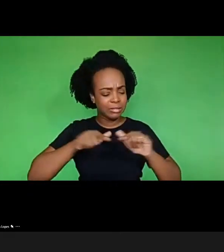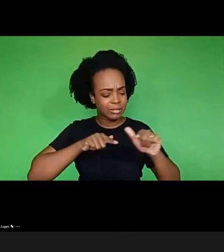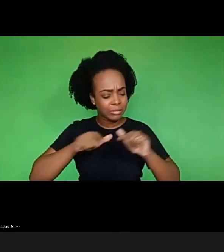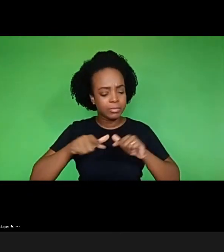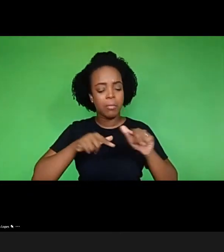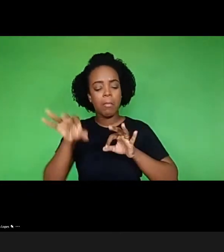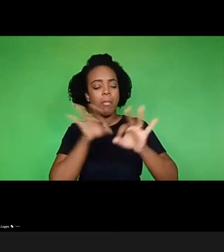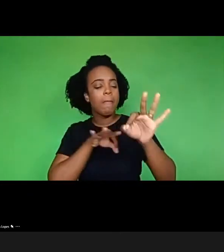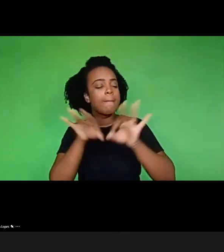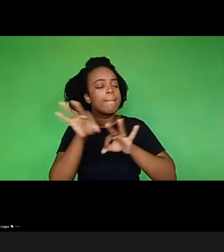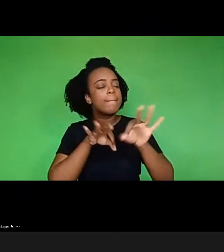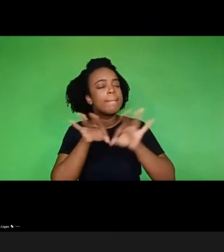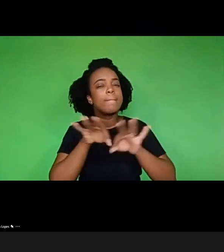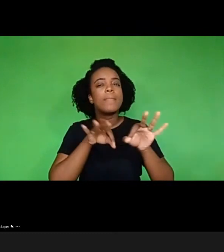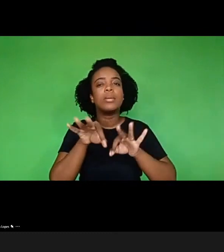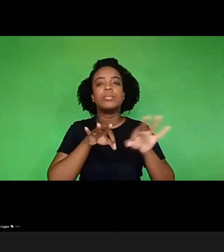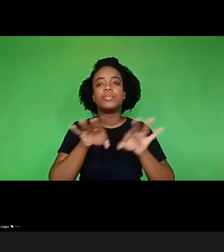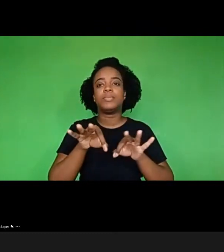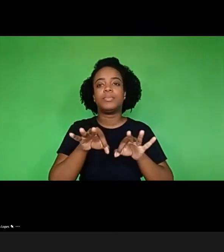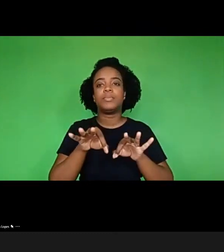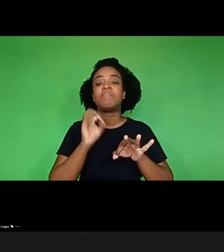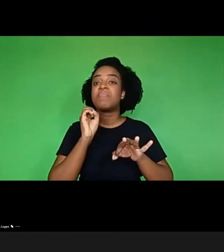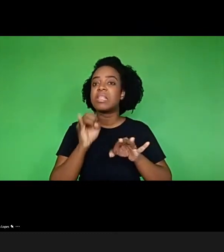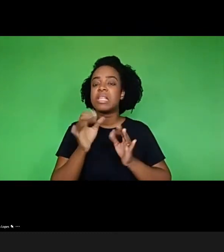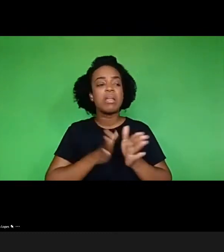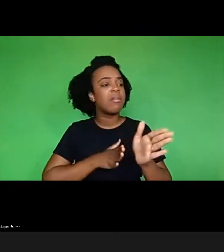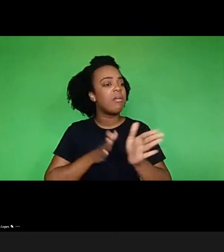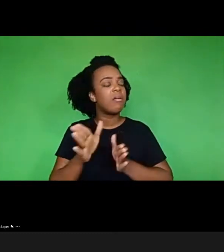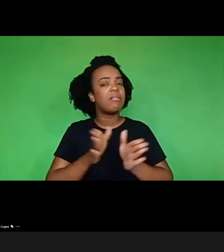maneira que, mesmo não tendo acesso